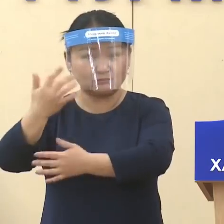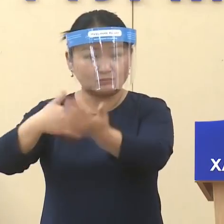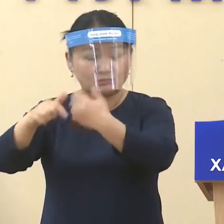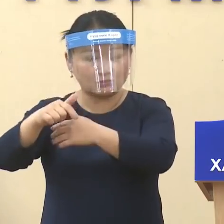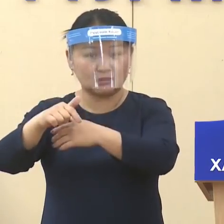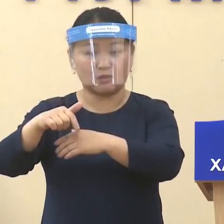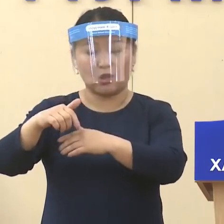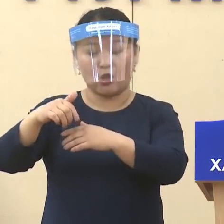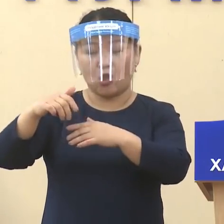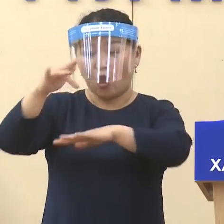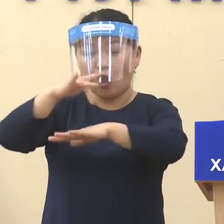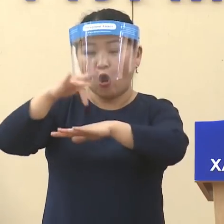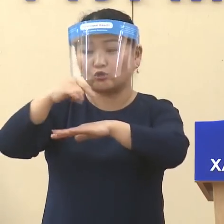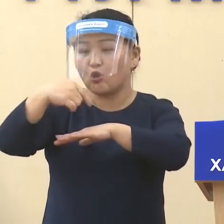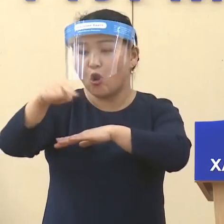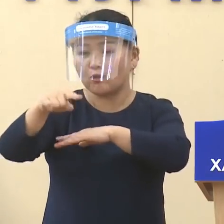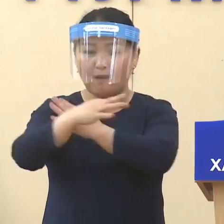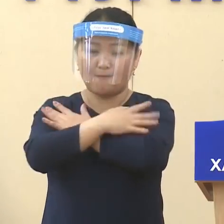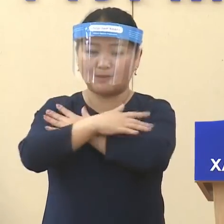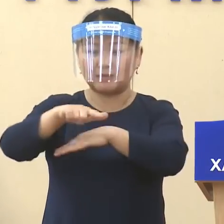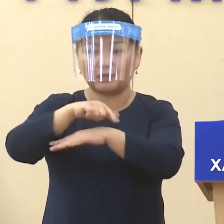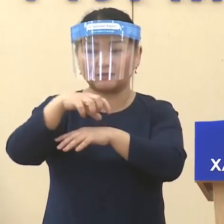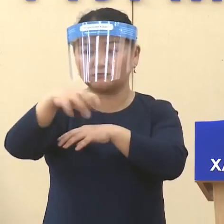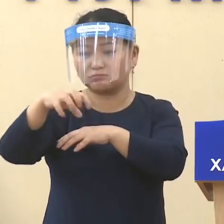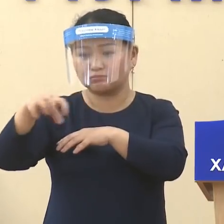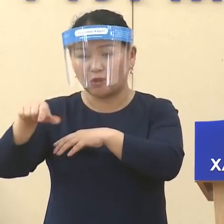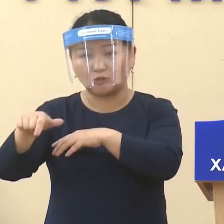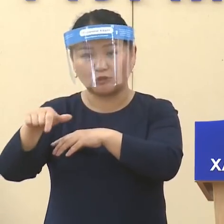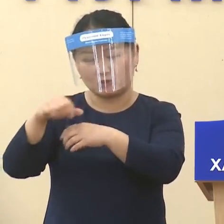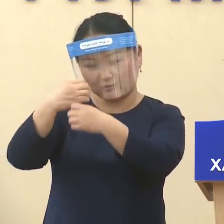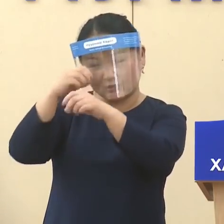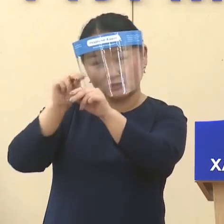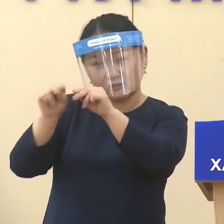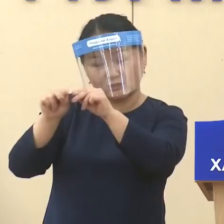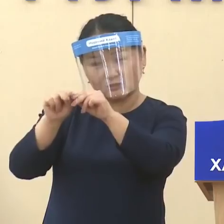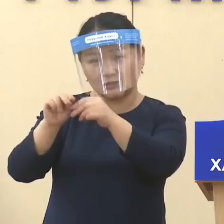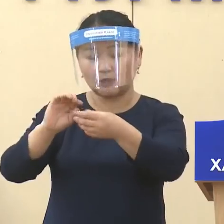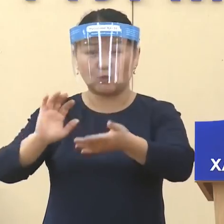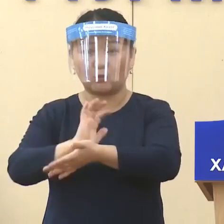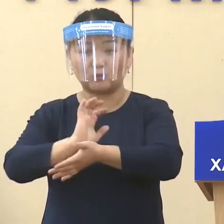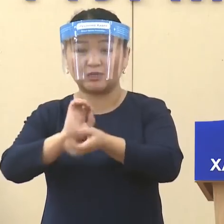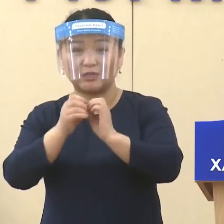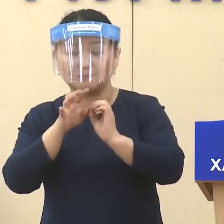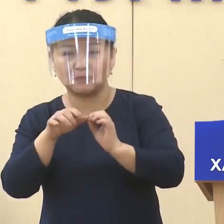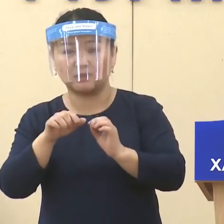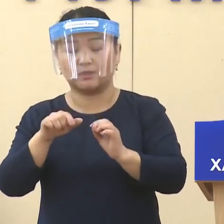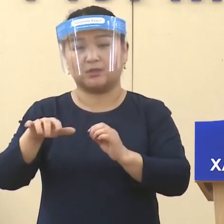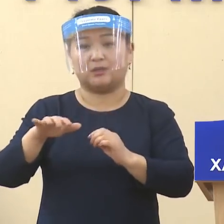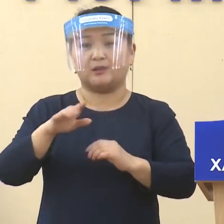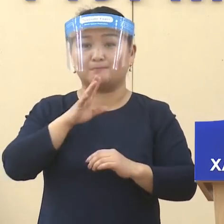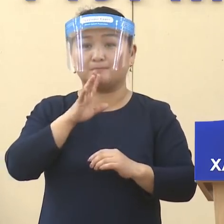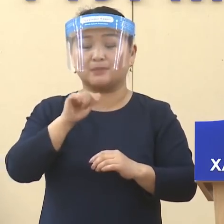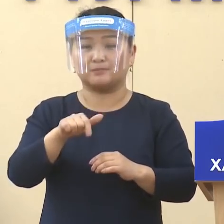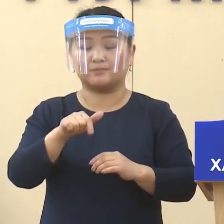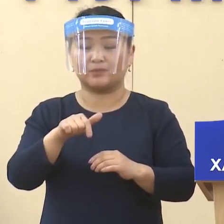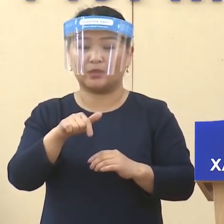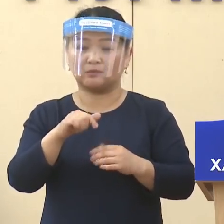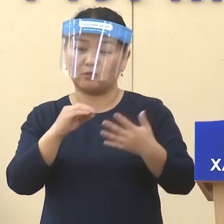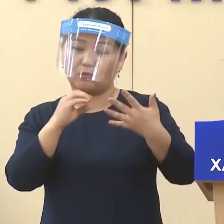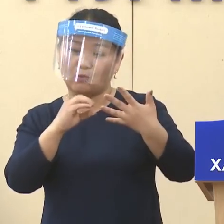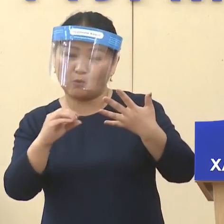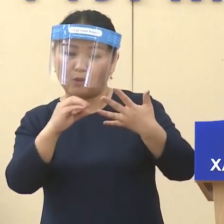амралтын газруудад хуваарлж байрлуулсан байгаа. Тэгээ эдгэрийнхээ шинжилгээг бас хурдан түргэн хийнэ. А тэгээд энэ дотроо нөгөө ирмэлэн